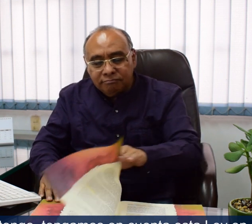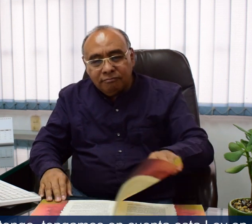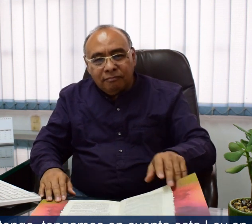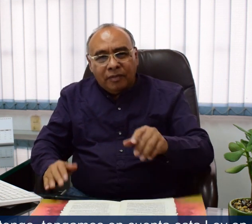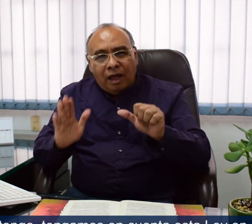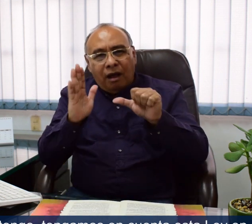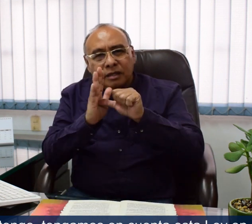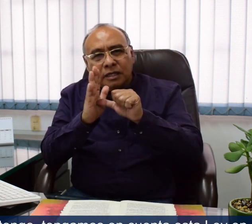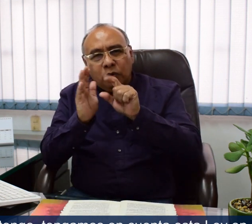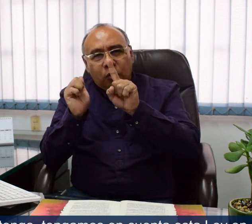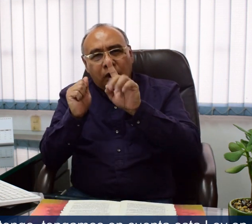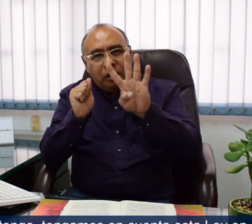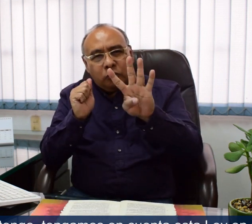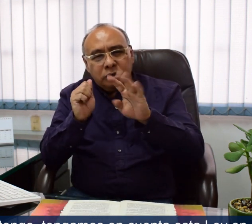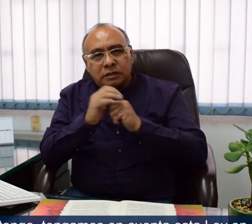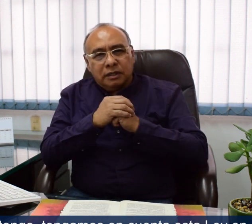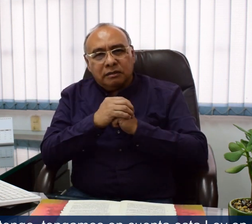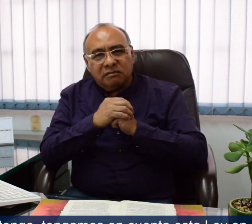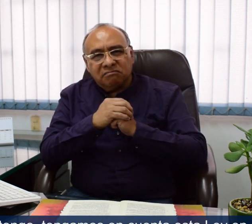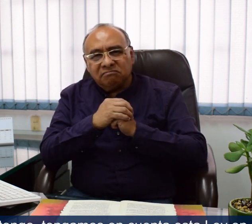Tengamos en cuenta esta ley en su artículo 14,